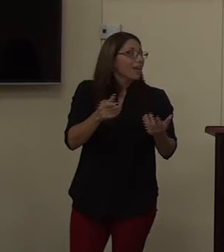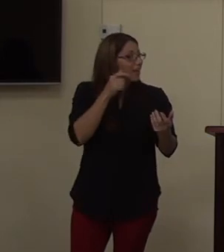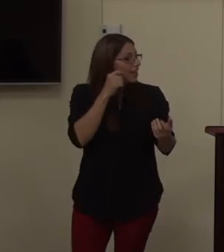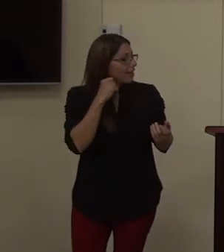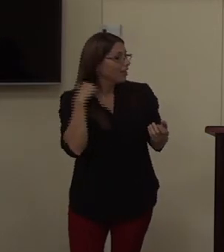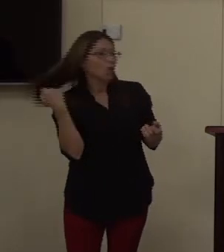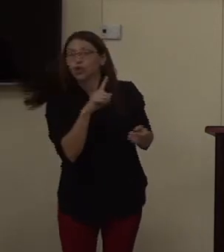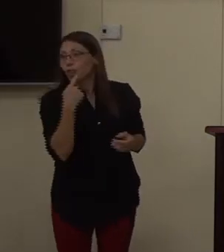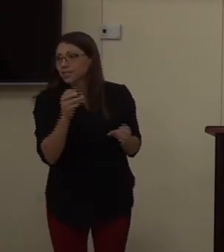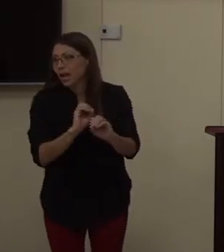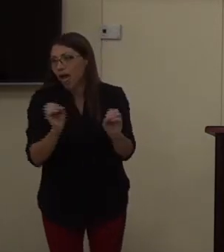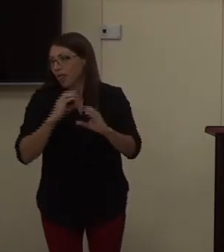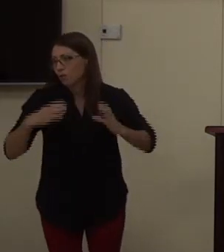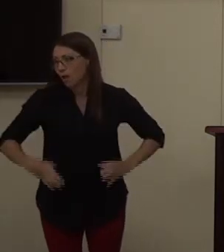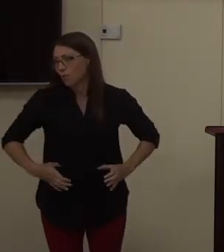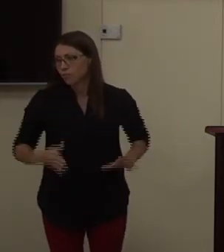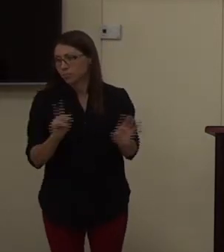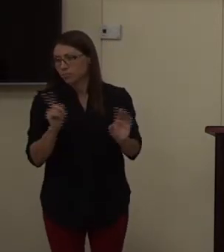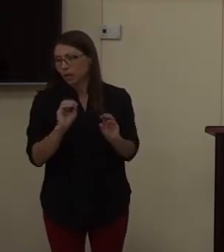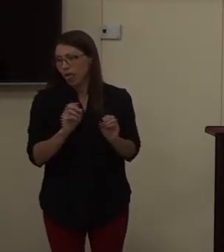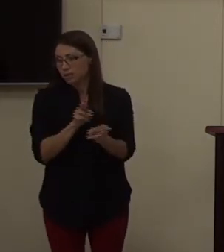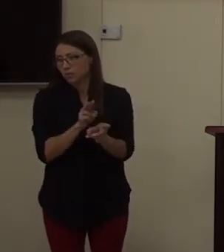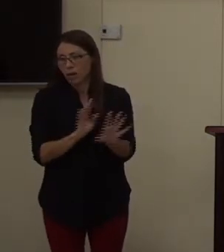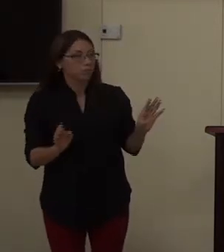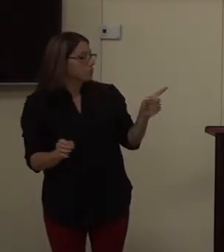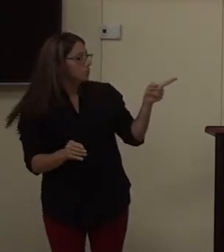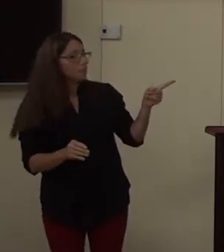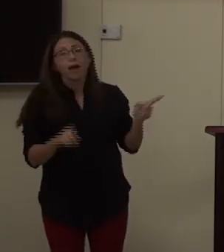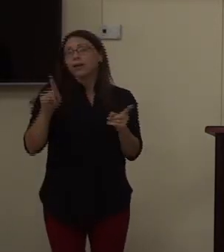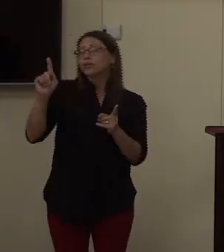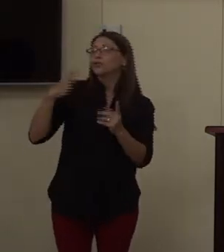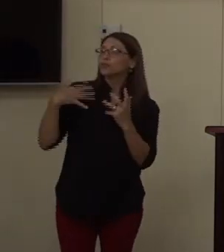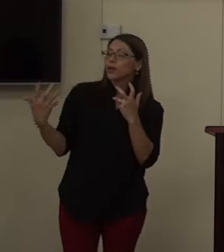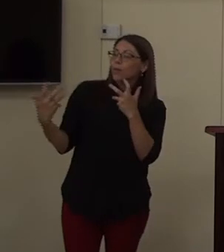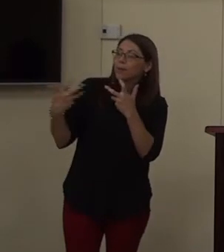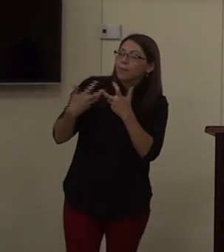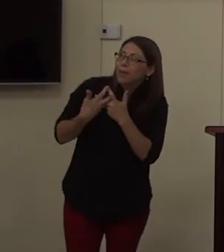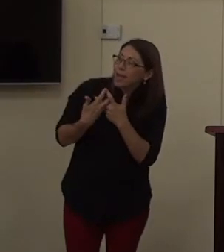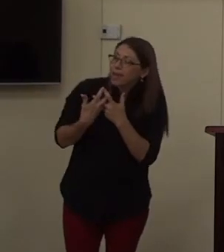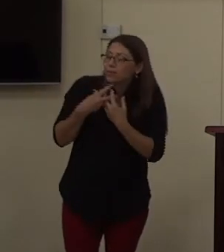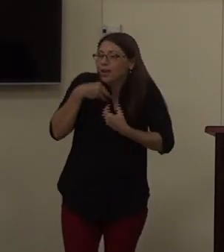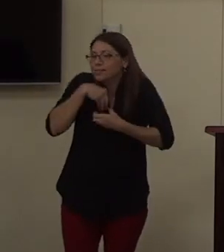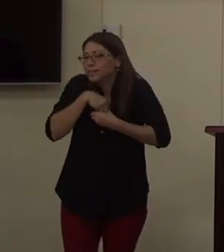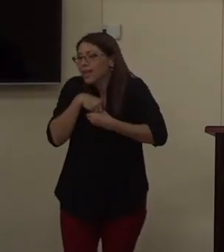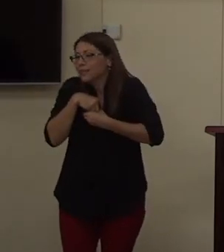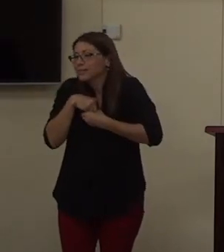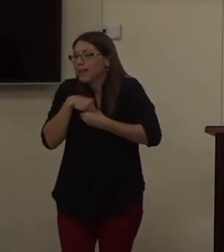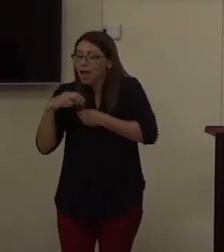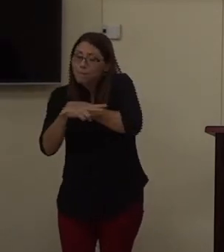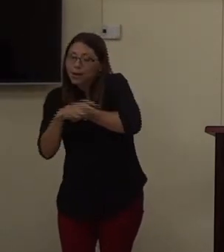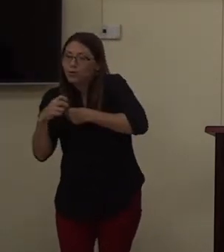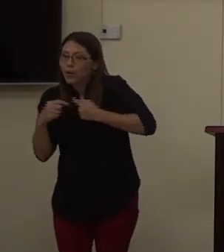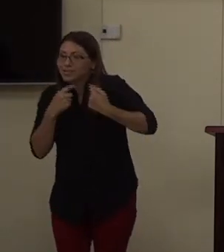dice nada del cuerpo, ¿verdad? No hay nada sexual, es que son mi complemento, es la esencia, me robaste el corazón,